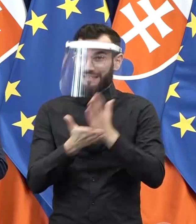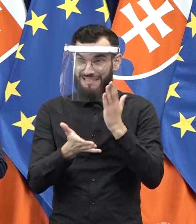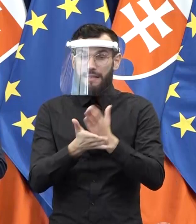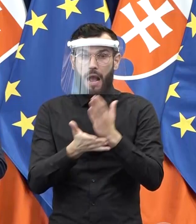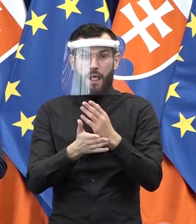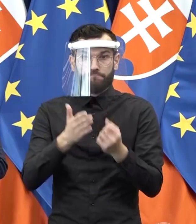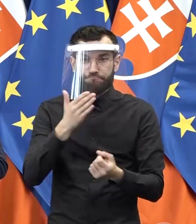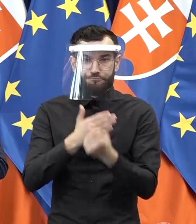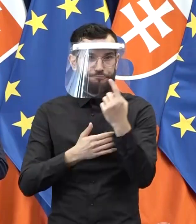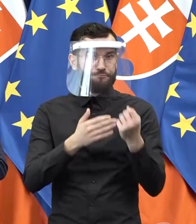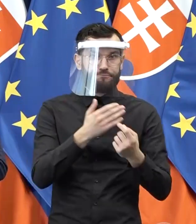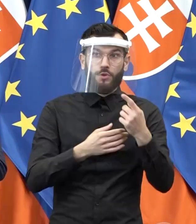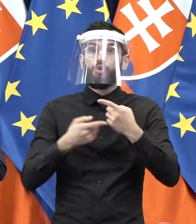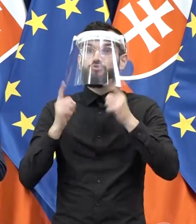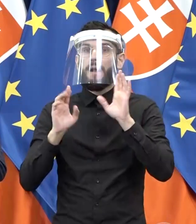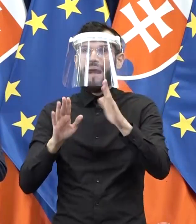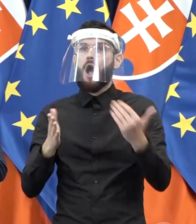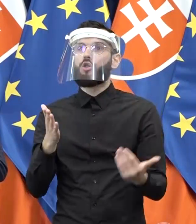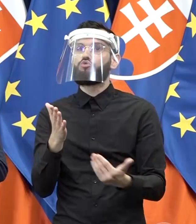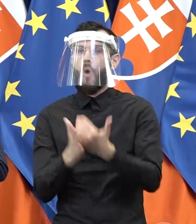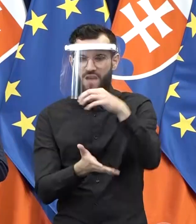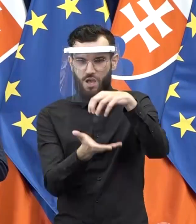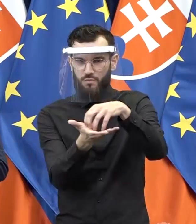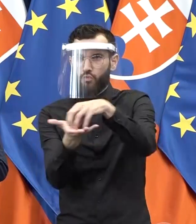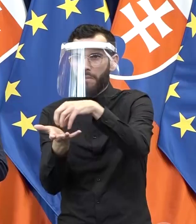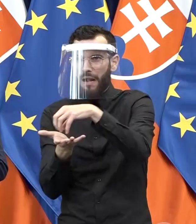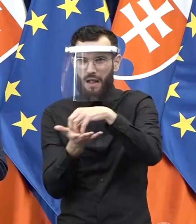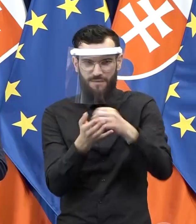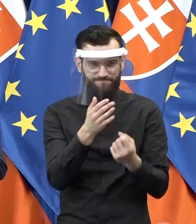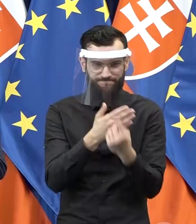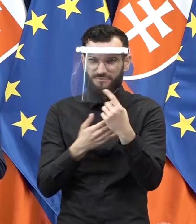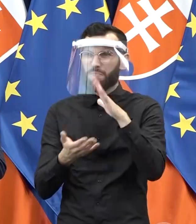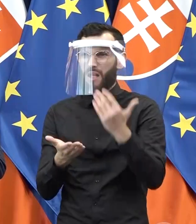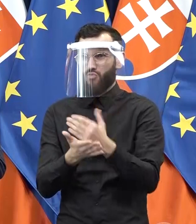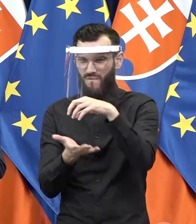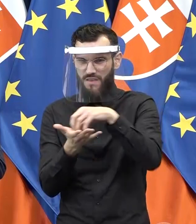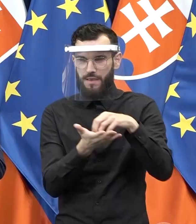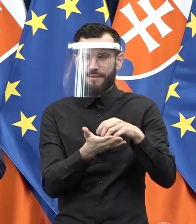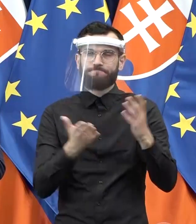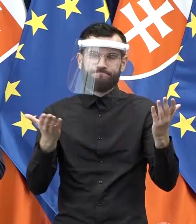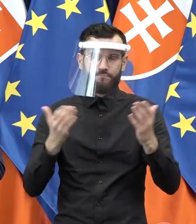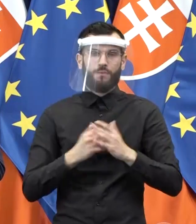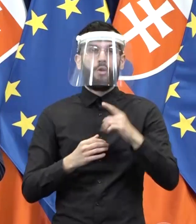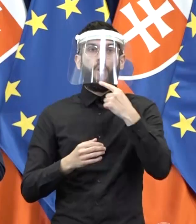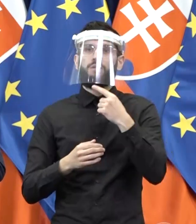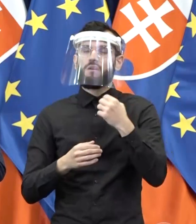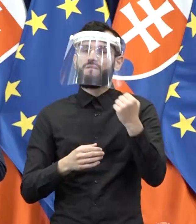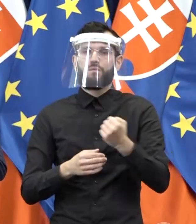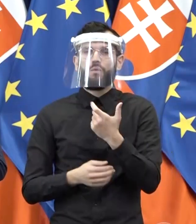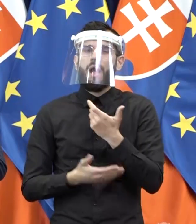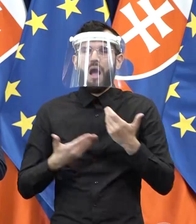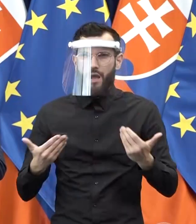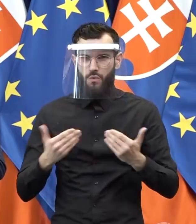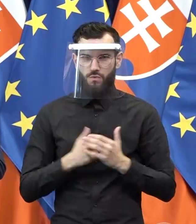nám vznikajú na Slovensku aj nové ohniska. A môžem povedať ešte aj jednu vec, ako fungujú teda tie